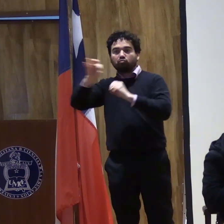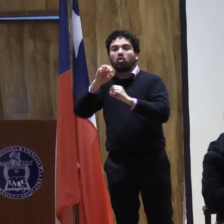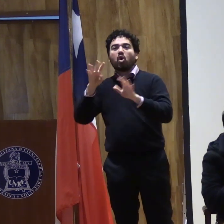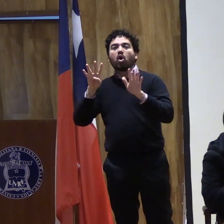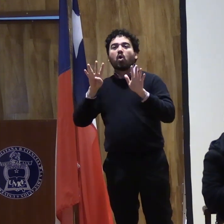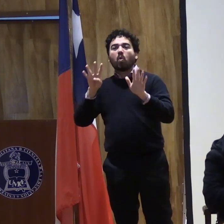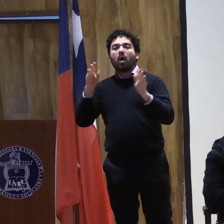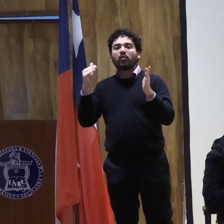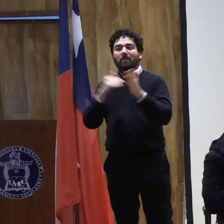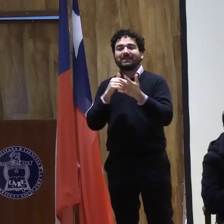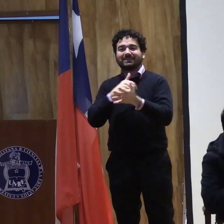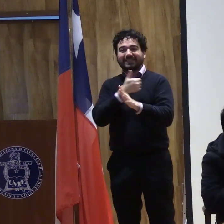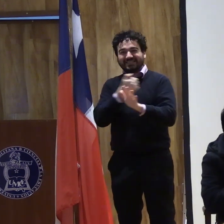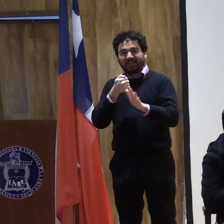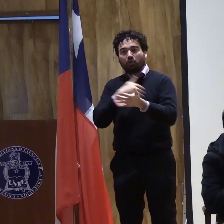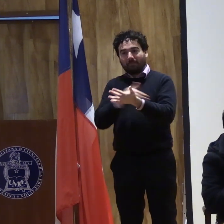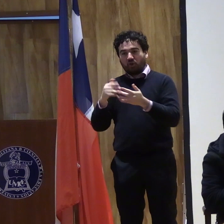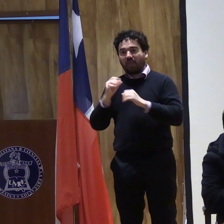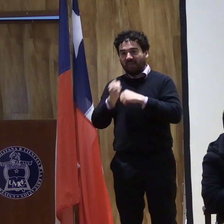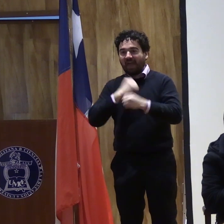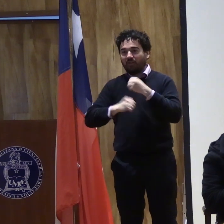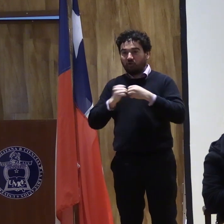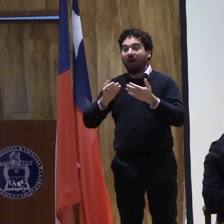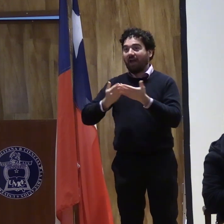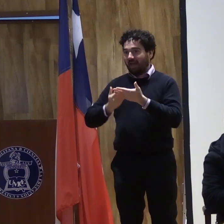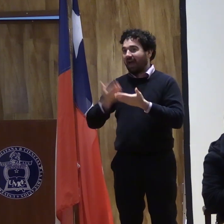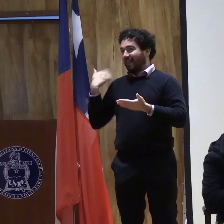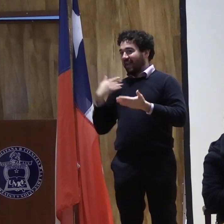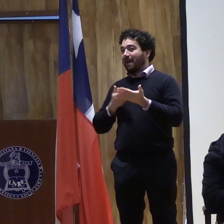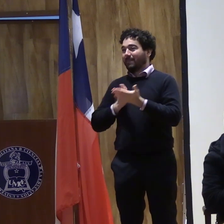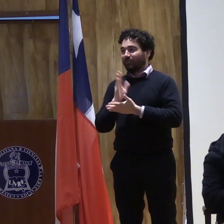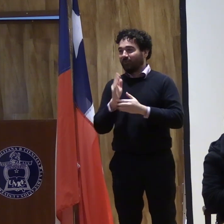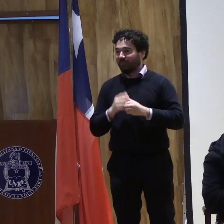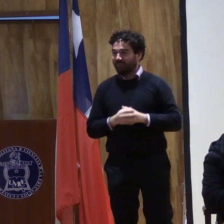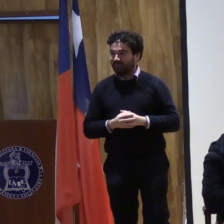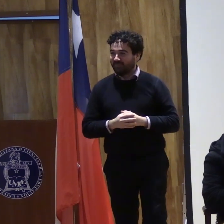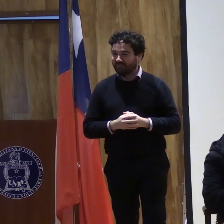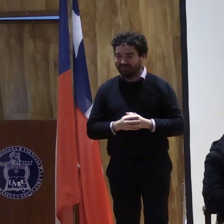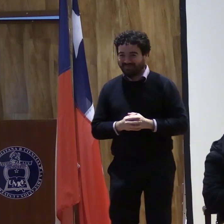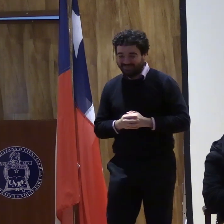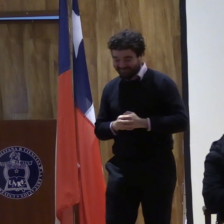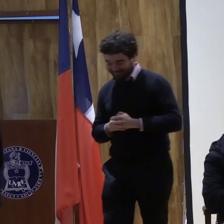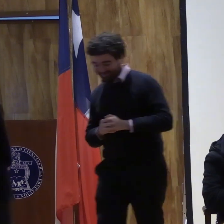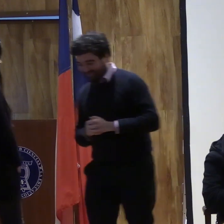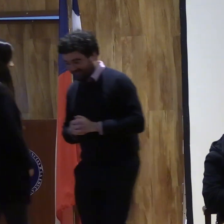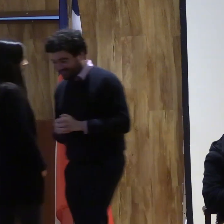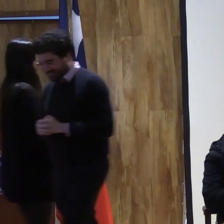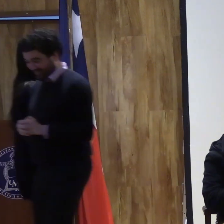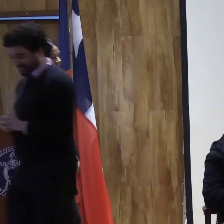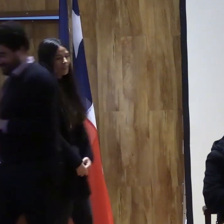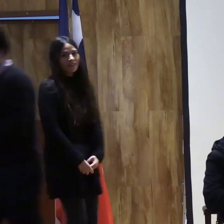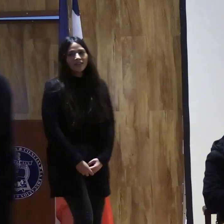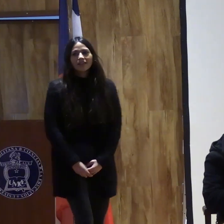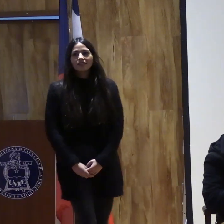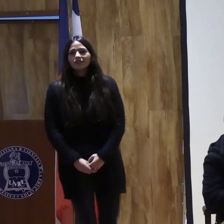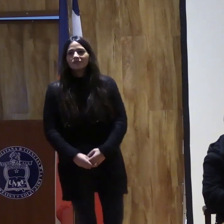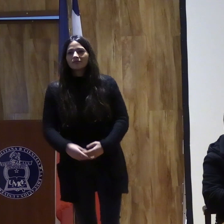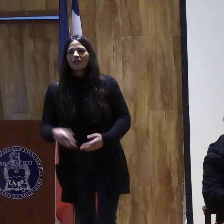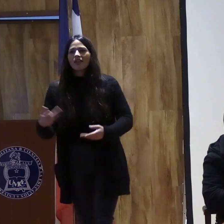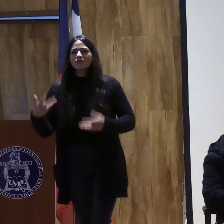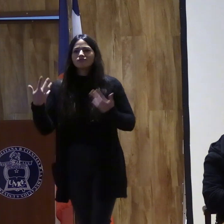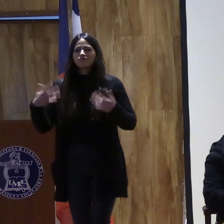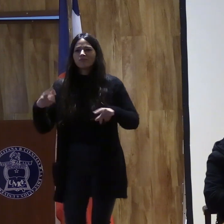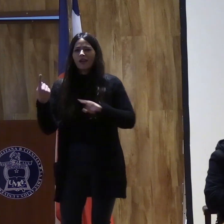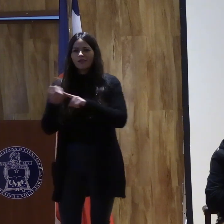Súper. Una vez un profe que yo tuve cuando estaba estudiando, claro, hablaba de esta contaminación